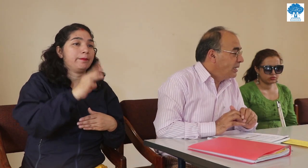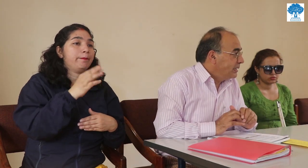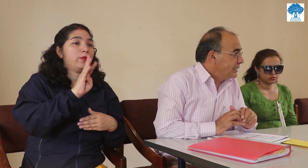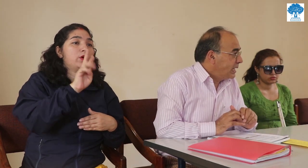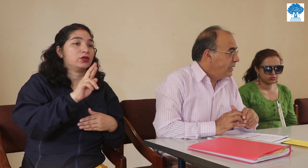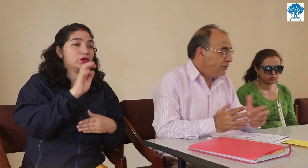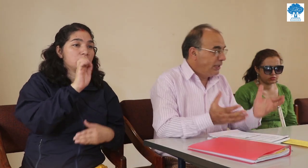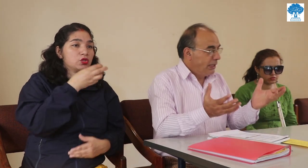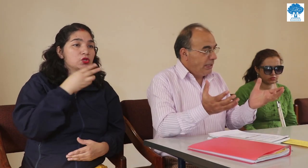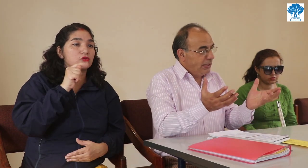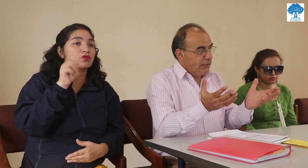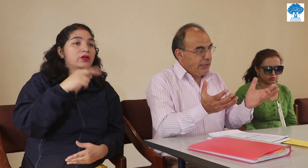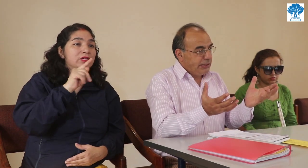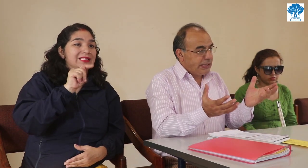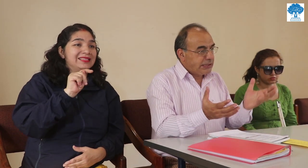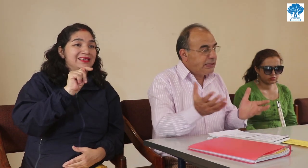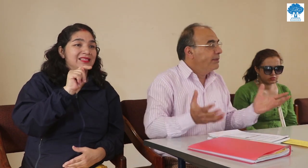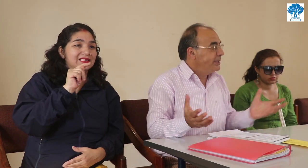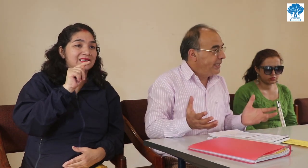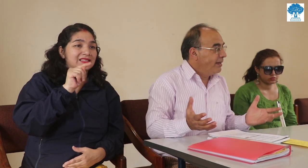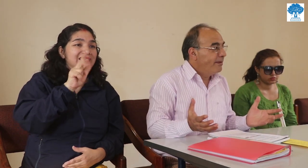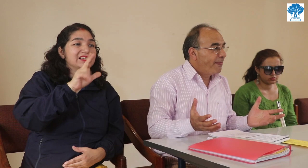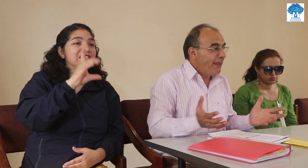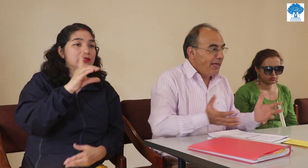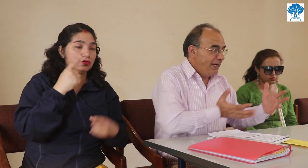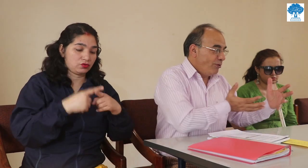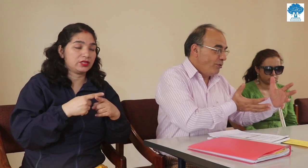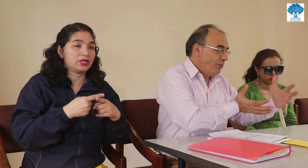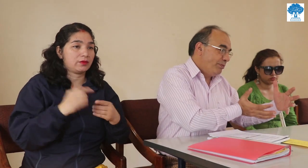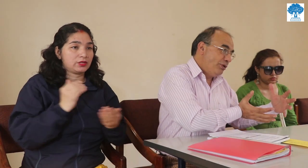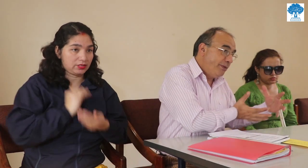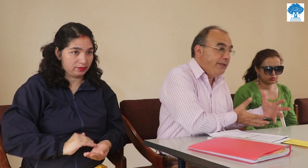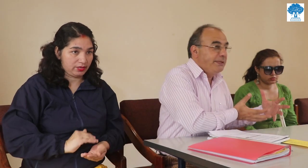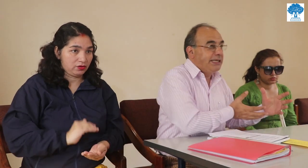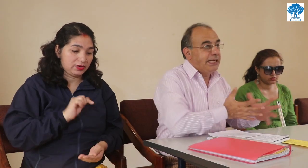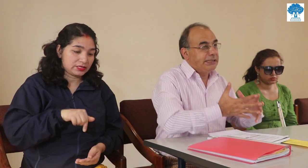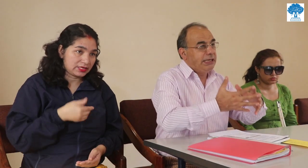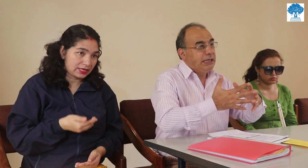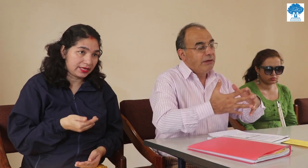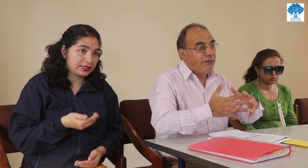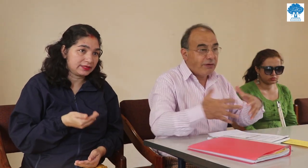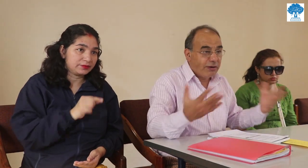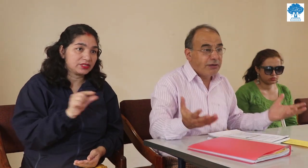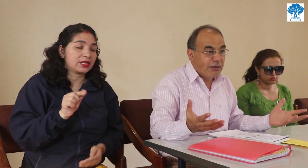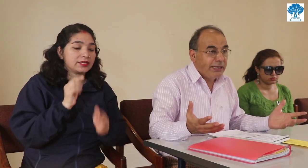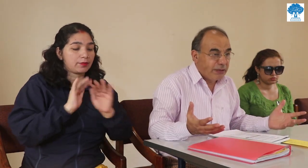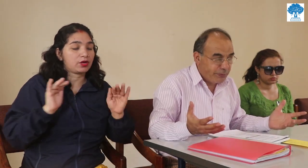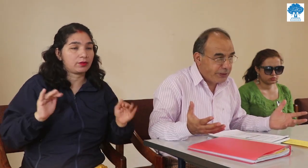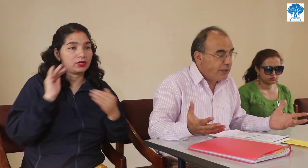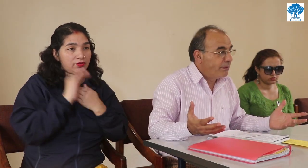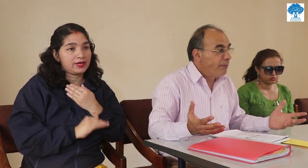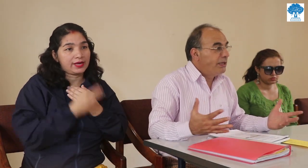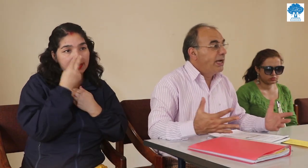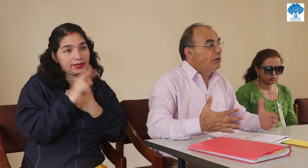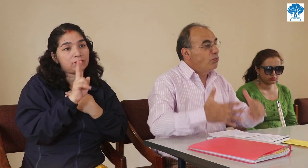हुन्छ. त्यस कारणले यो चाहिँ यसलाई सांस्कृतिक विषय र यो जैविक विषयलाई चाहिँ फरक फरक ढङ्गले